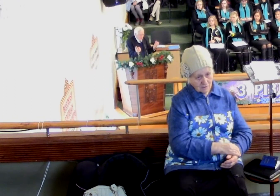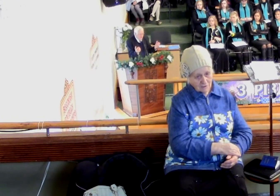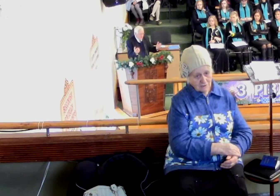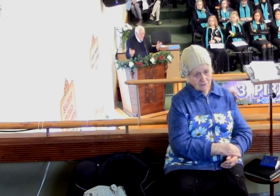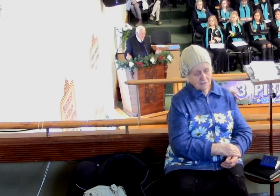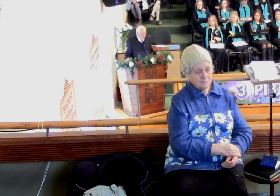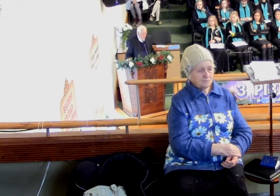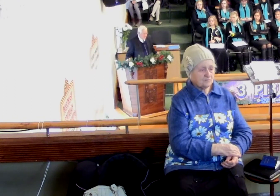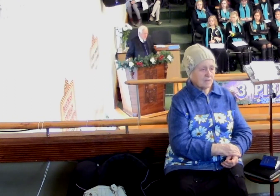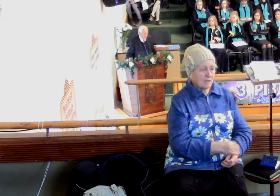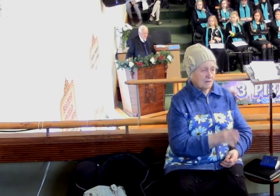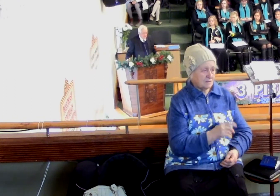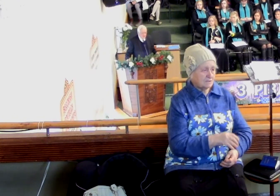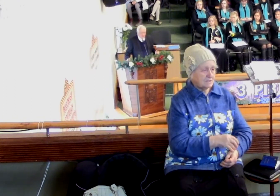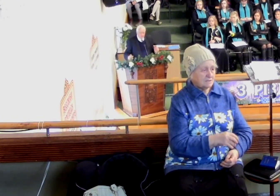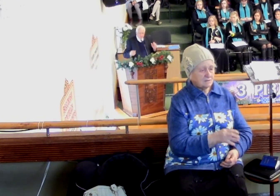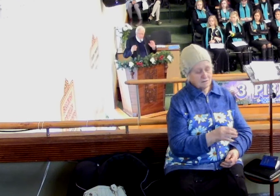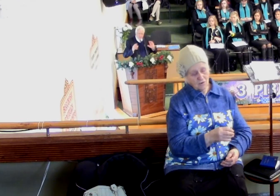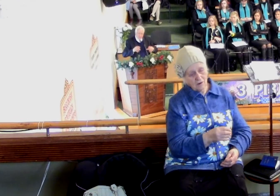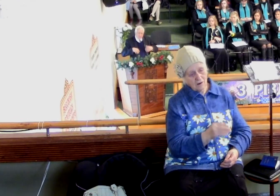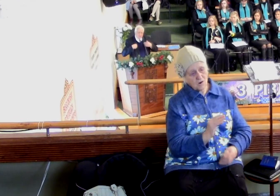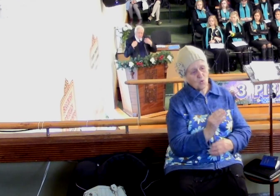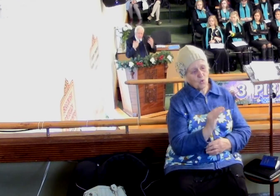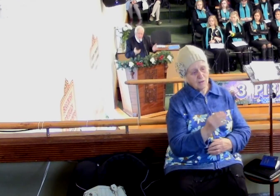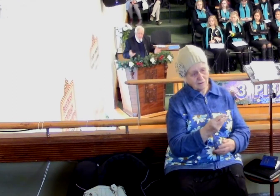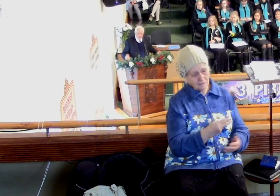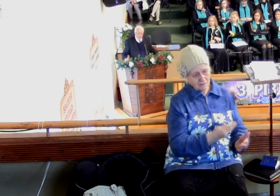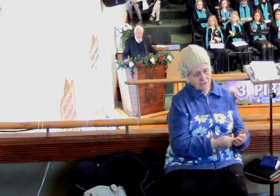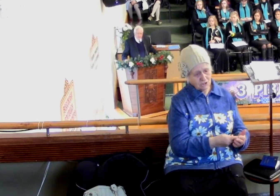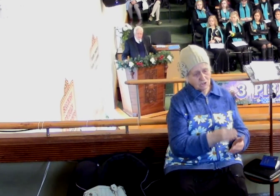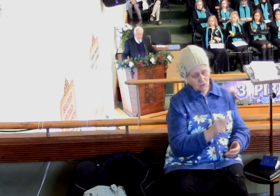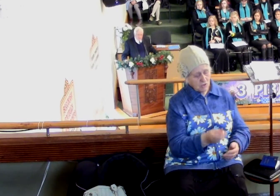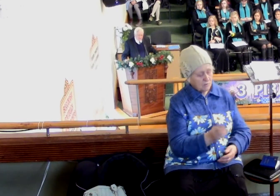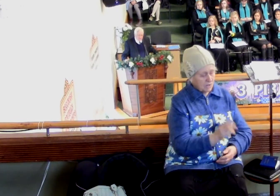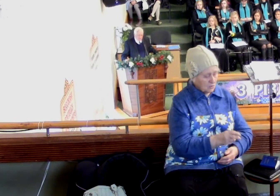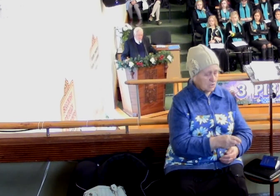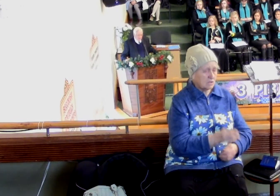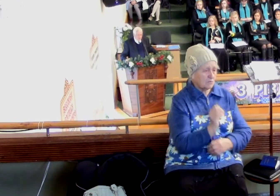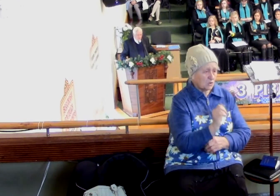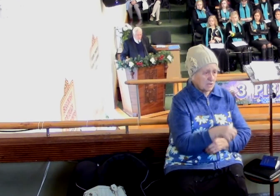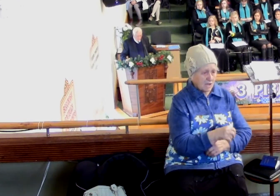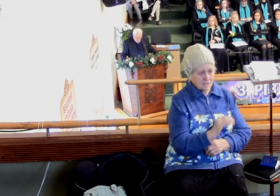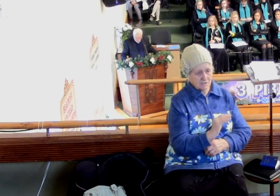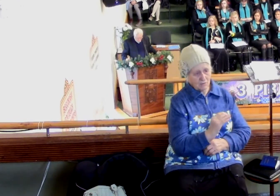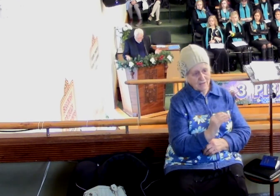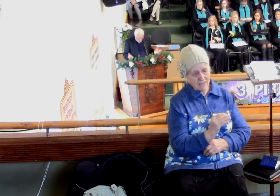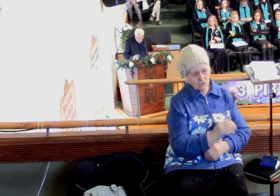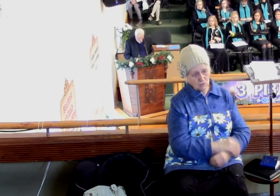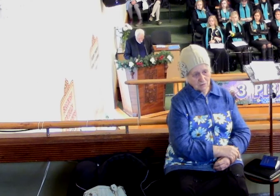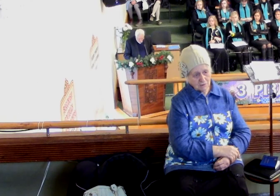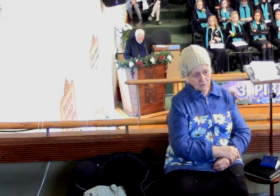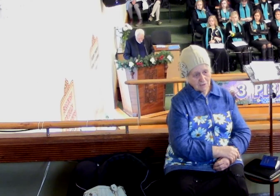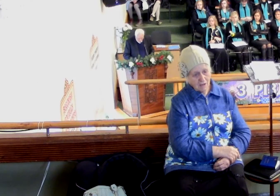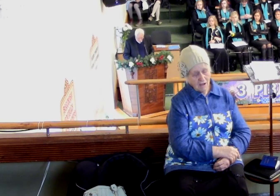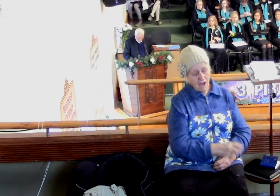сделанный младенец, не настоящий. И люди приходят, и вот поклоняются младенцу.